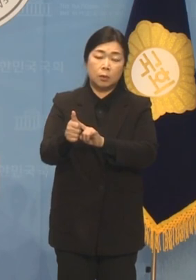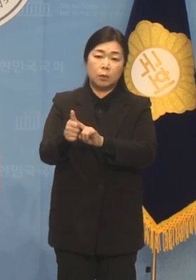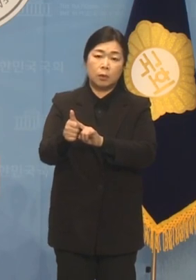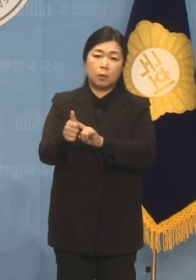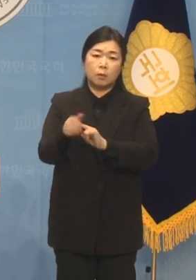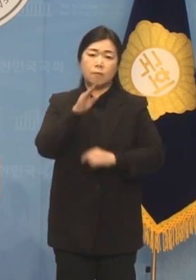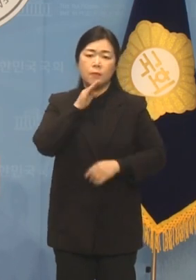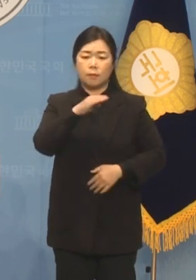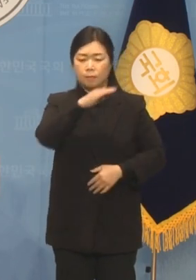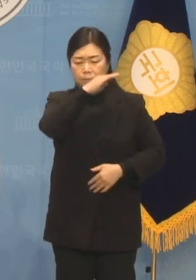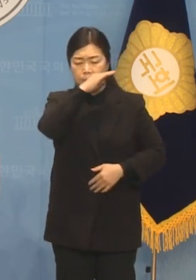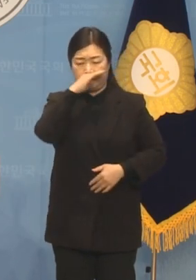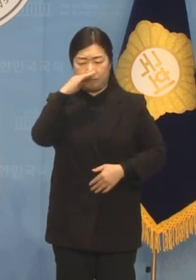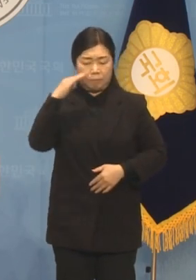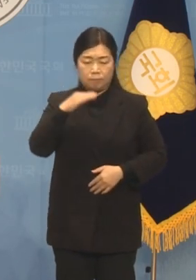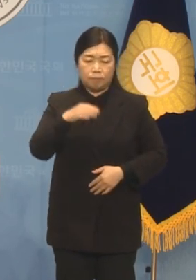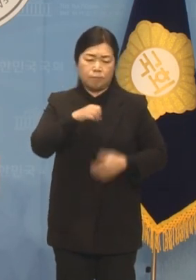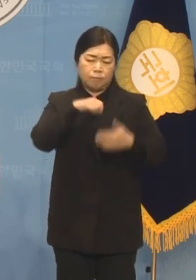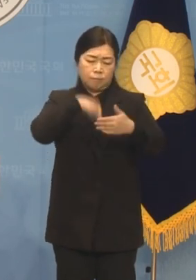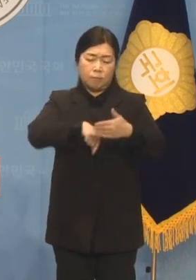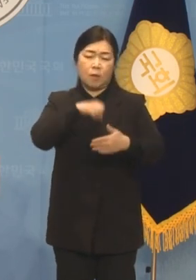표현이 적합합니까?